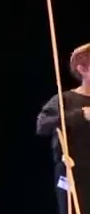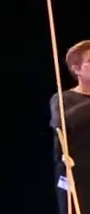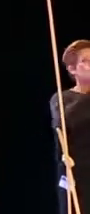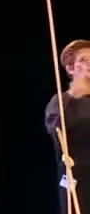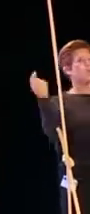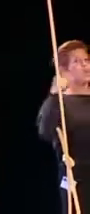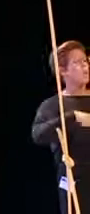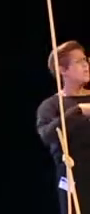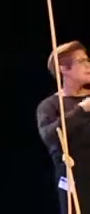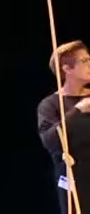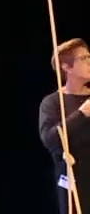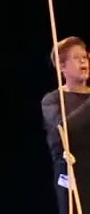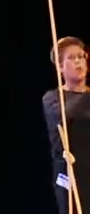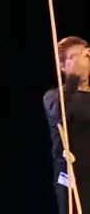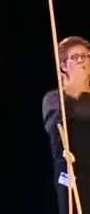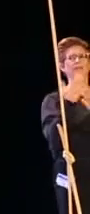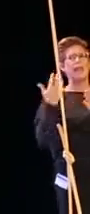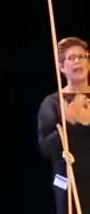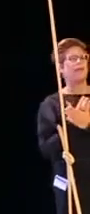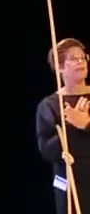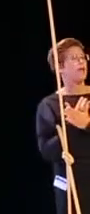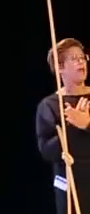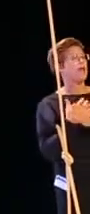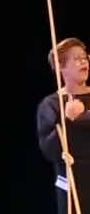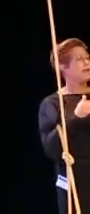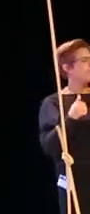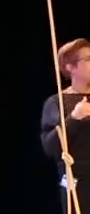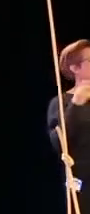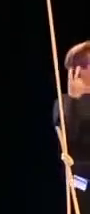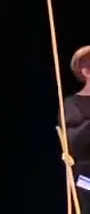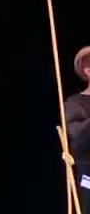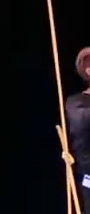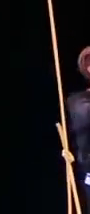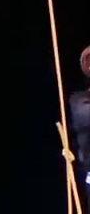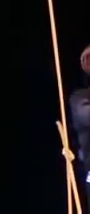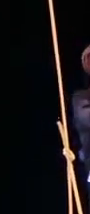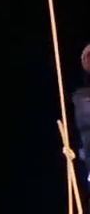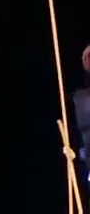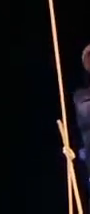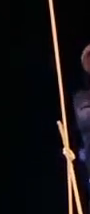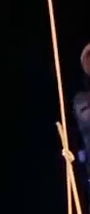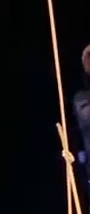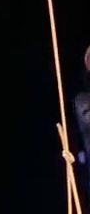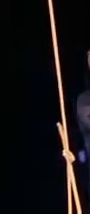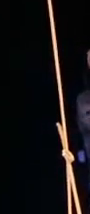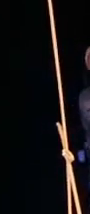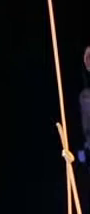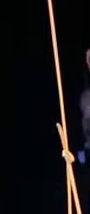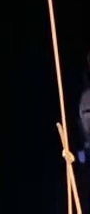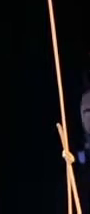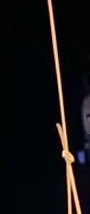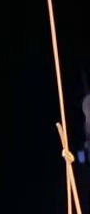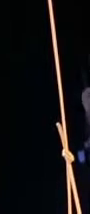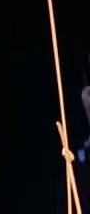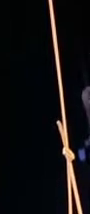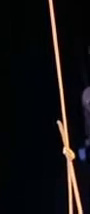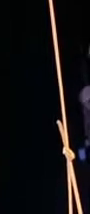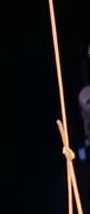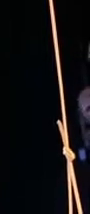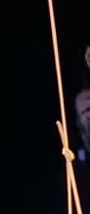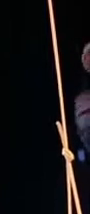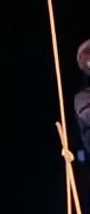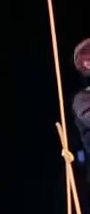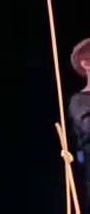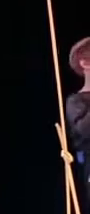Men fortfarande ligger det ju på en politisk nivå att öppna gränser och skapa lagliga vägar för flyktingar. På